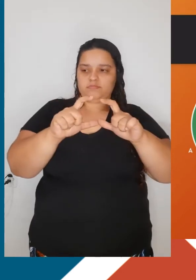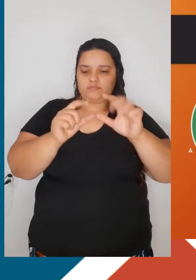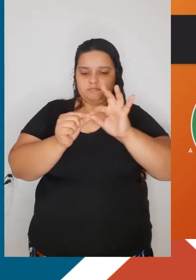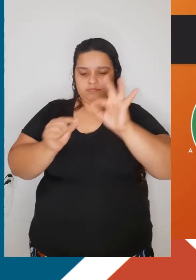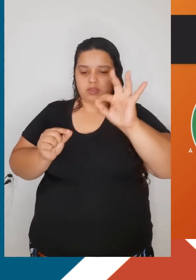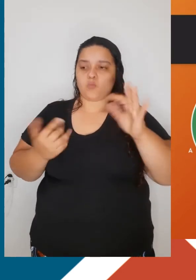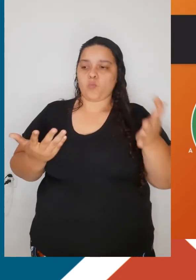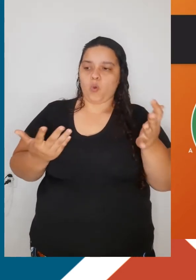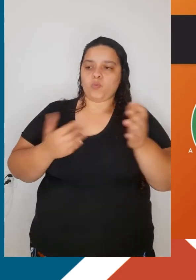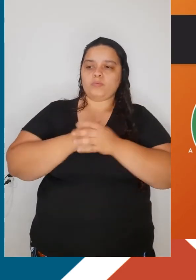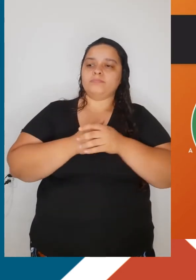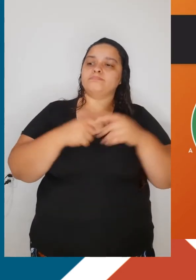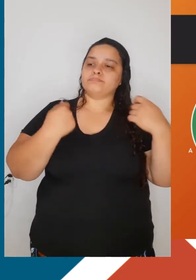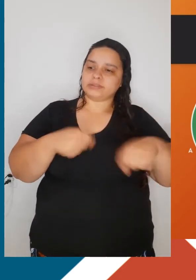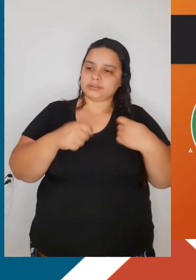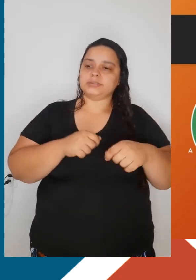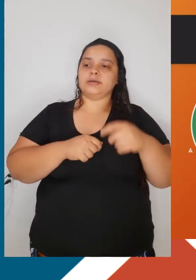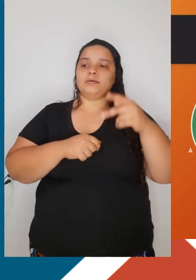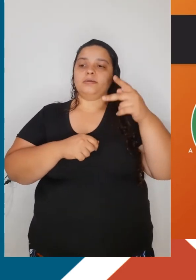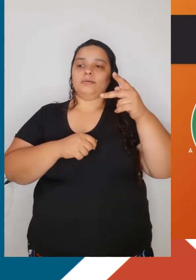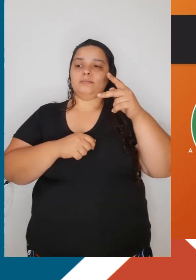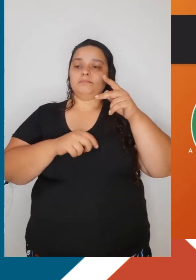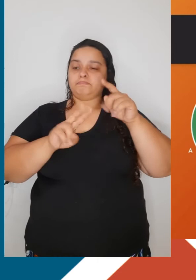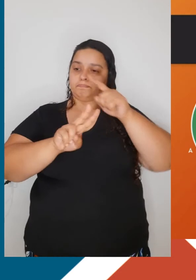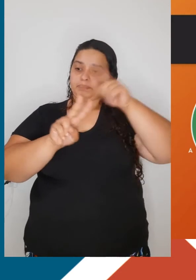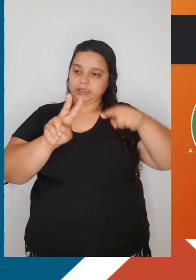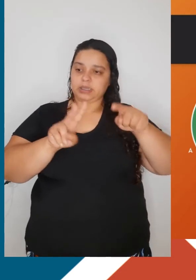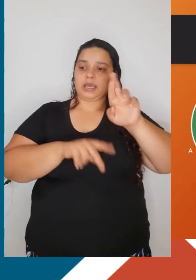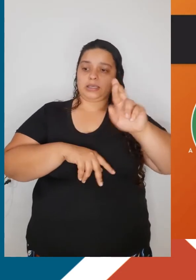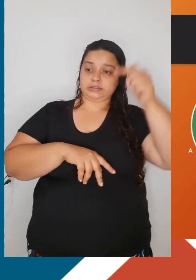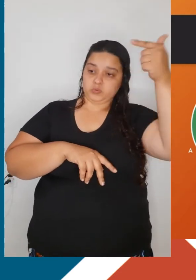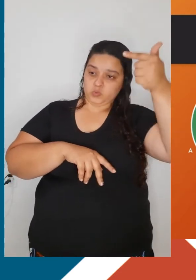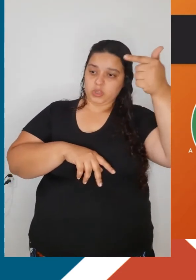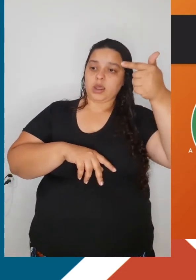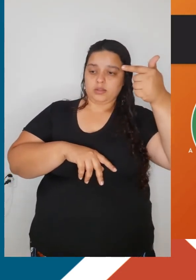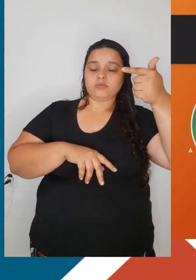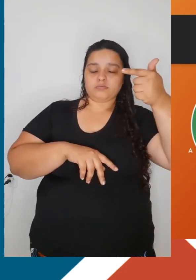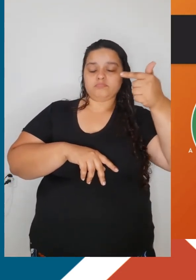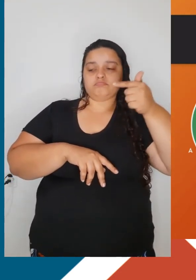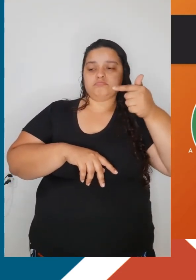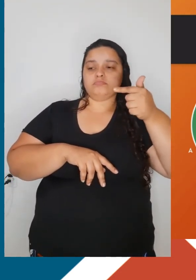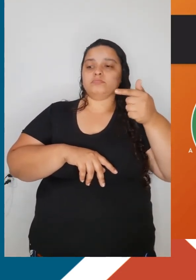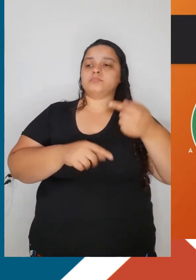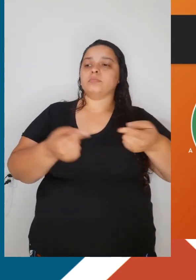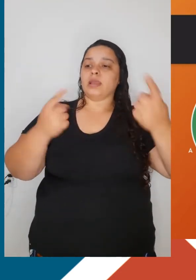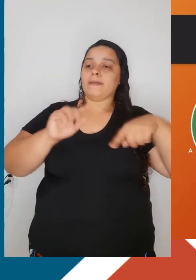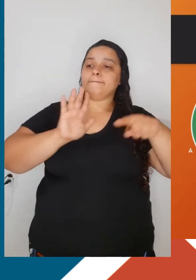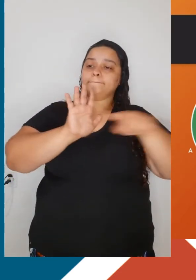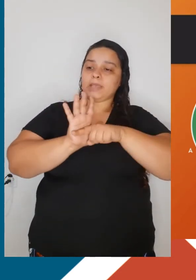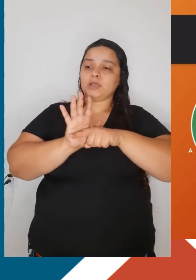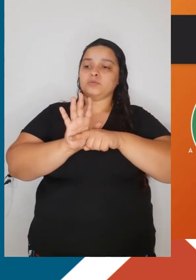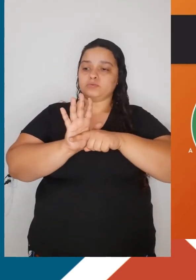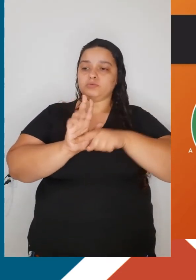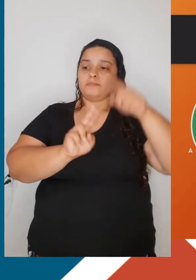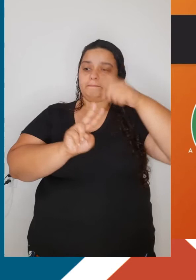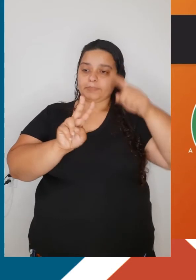interno. Ou seja, teremos πr² sendo r o raio do círculo externo,